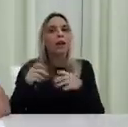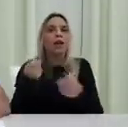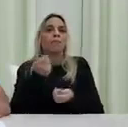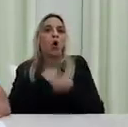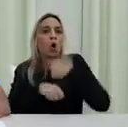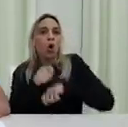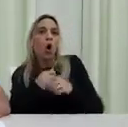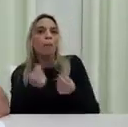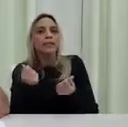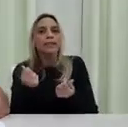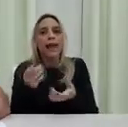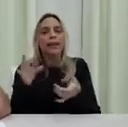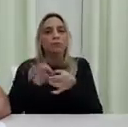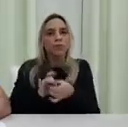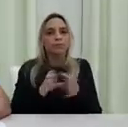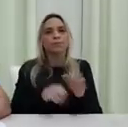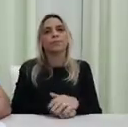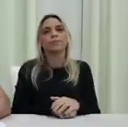comerciais.